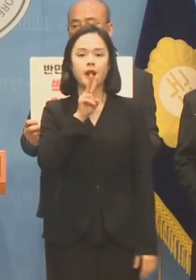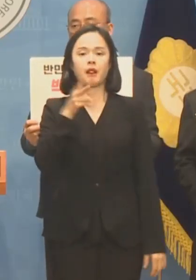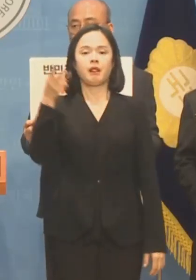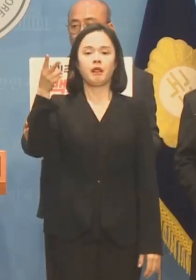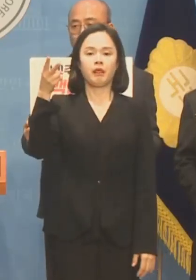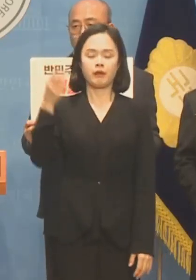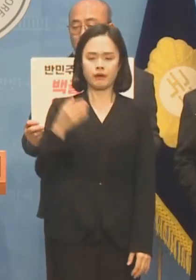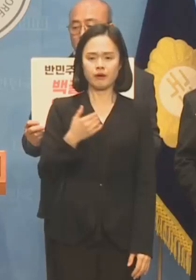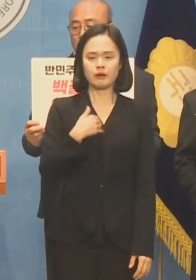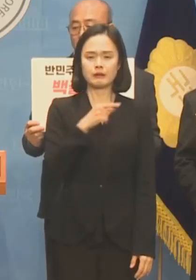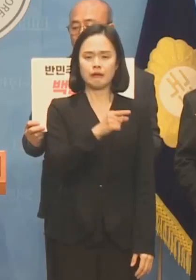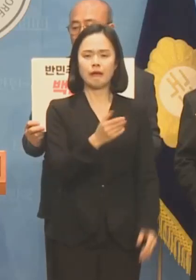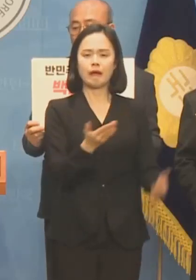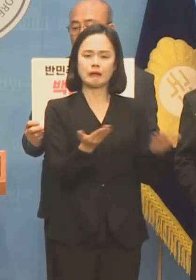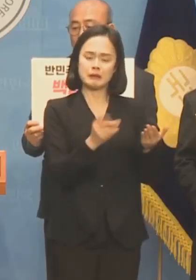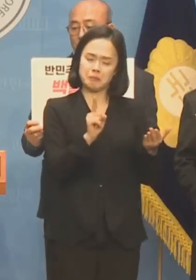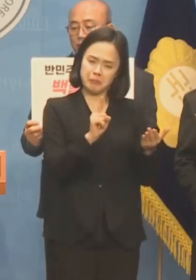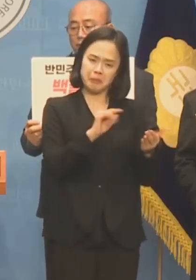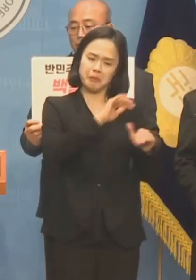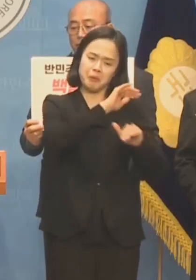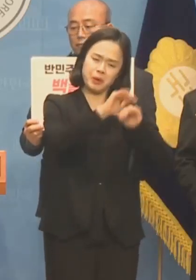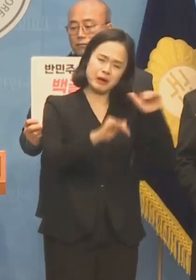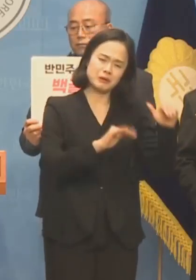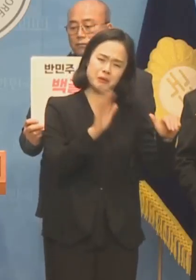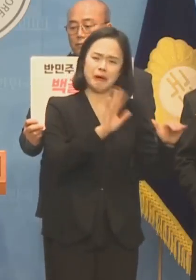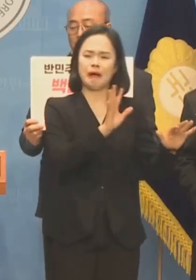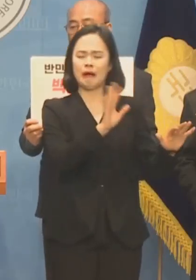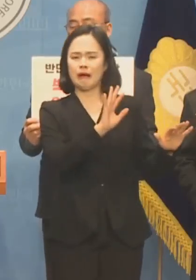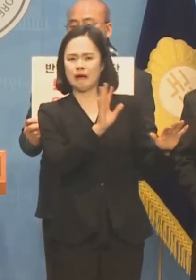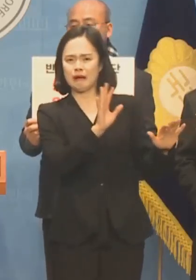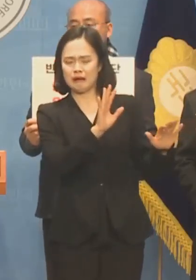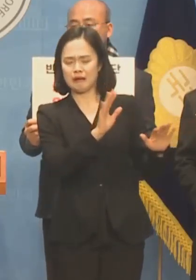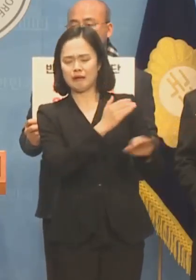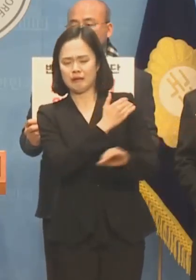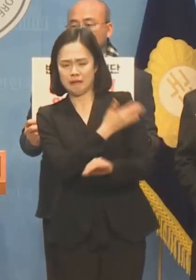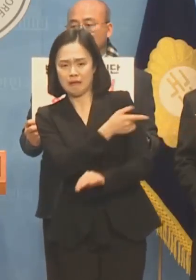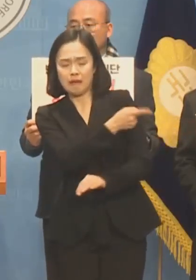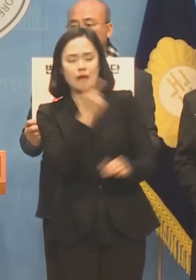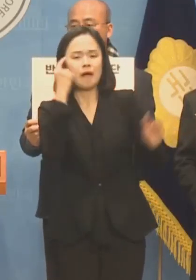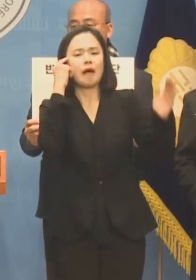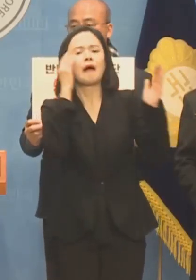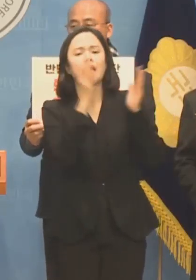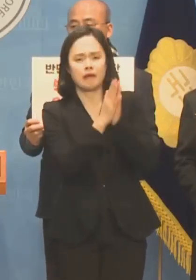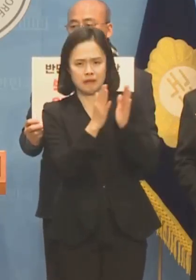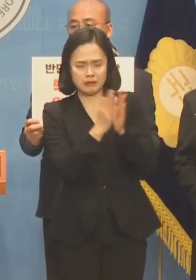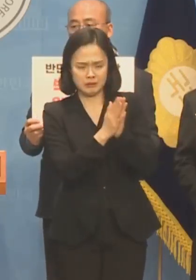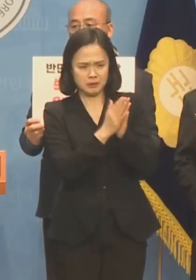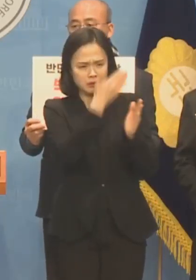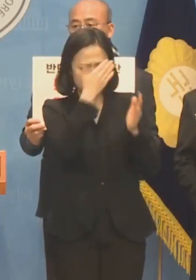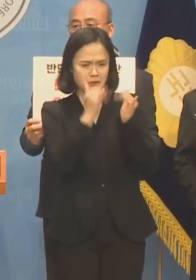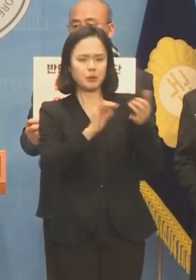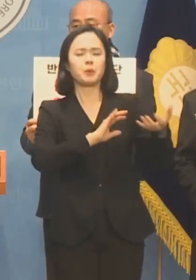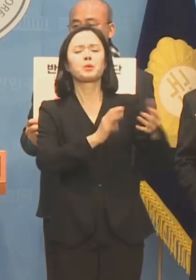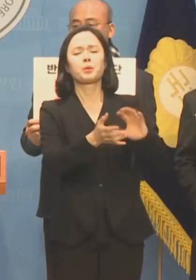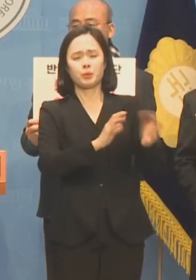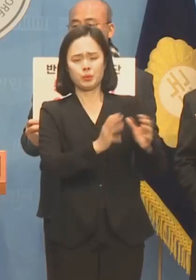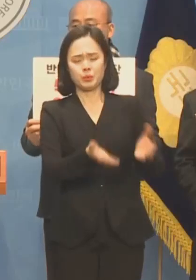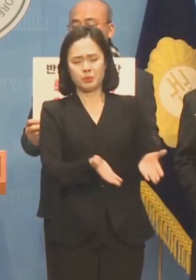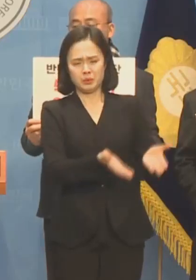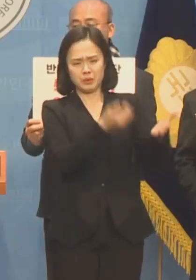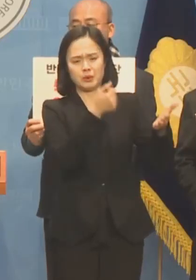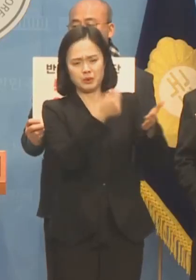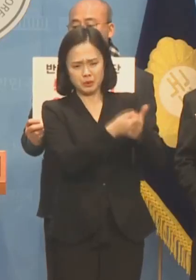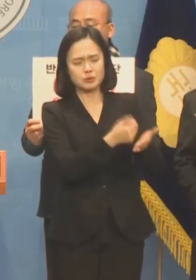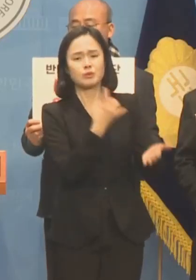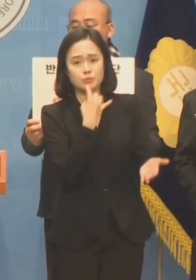문제는 아니고 청년들이 스스로 토론을 통해 교정할 문제라고 생각한다며 책임을 회피하였다.